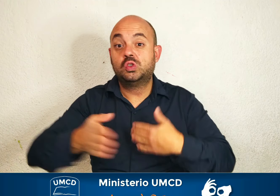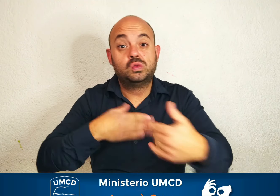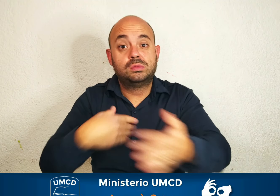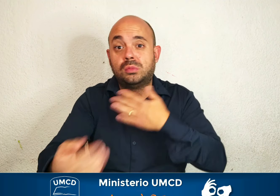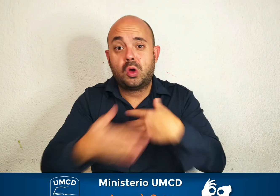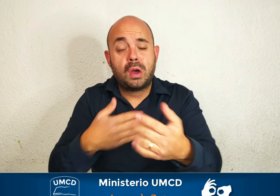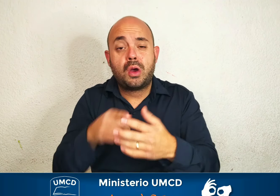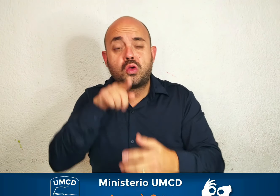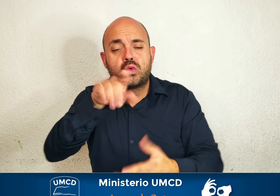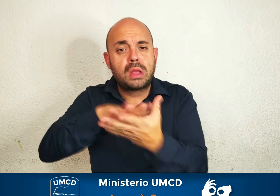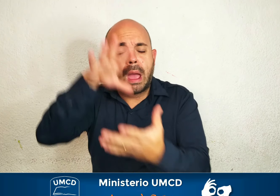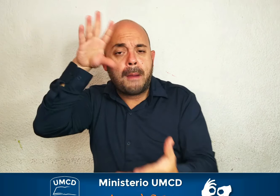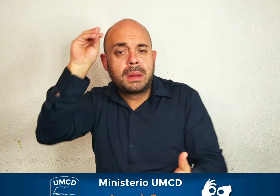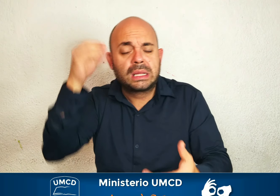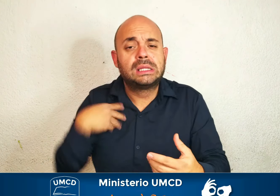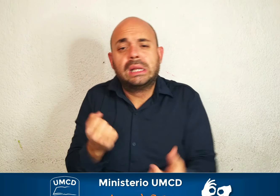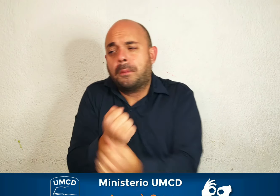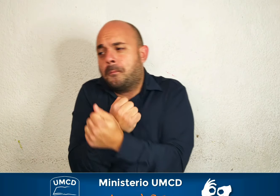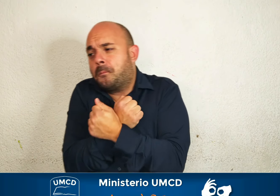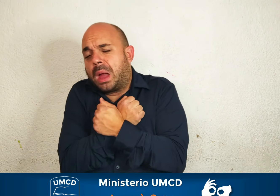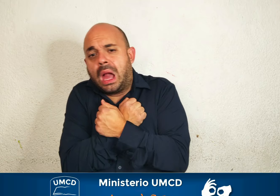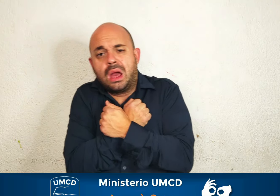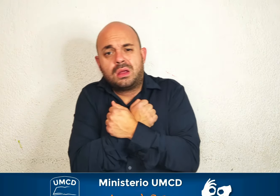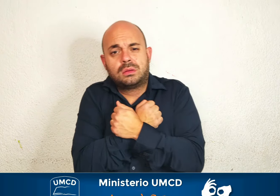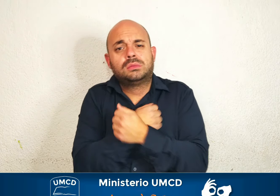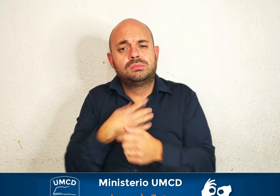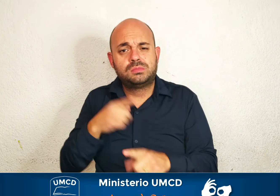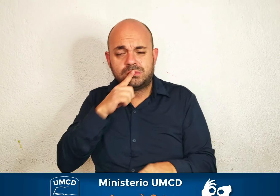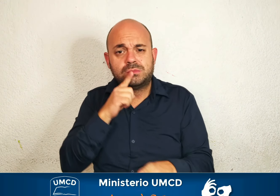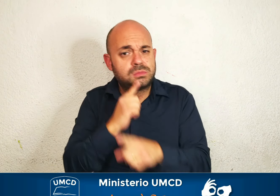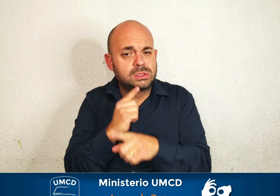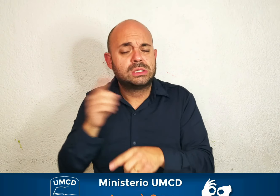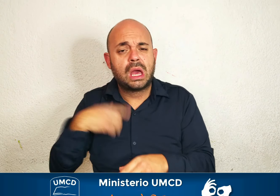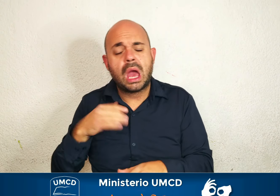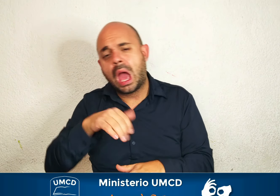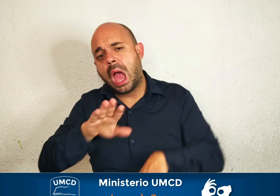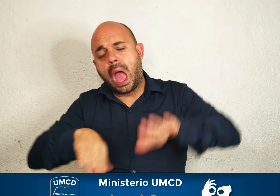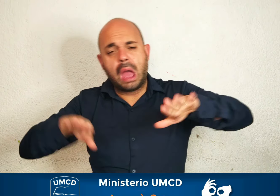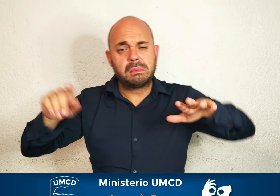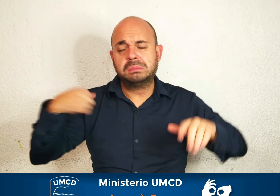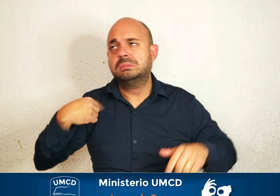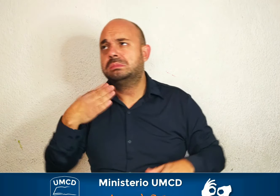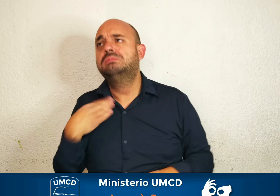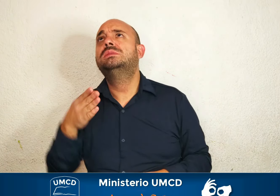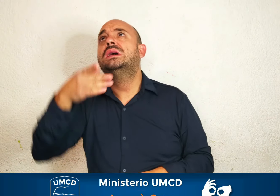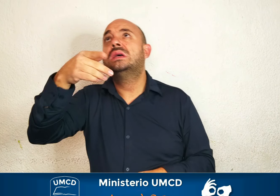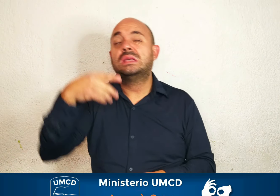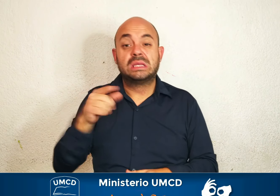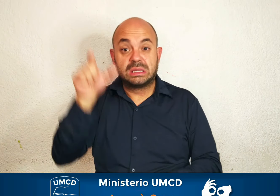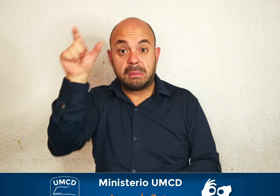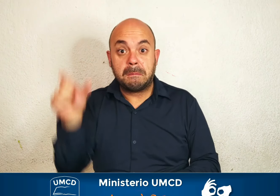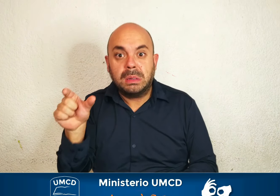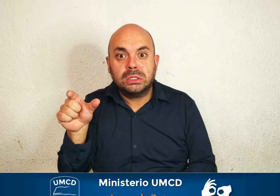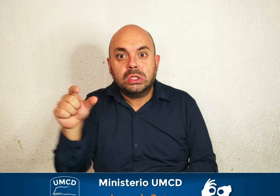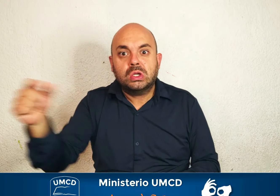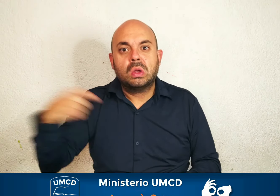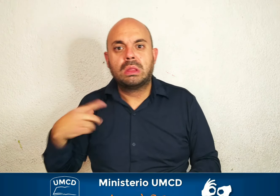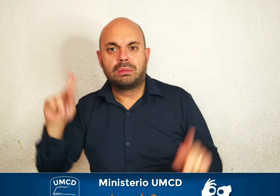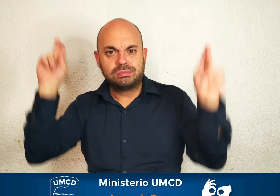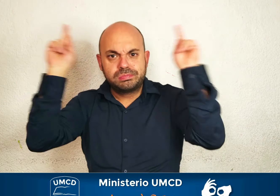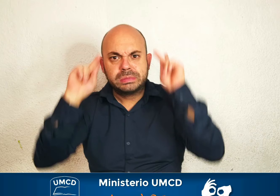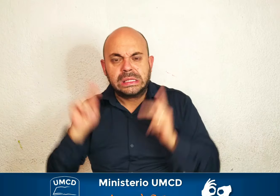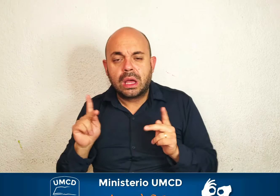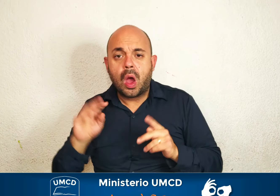relaciona. El que yo pueda amar a mi prójimo implica de que yo estoy amando al Creador por haber creado al ser que está al